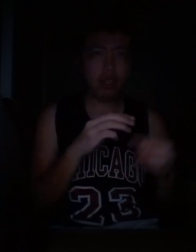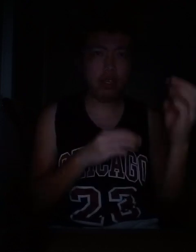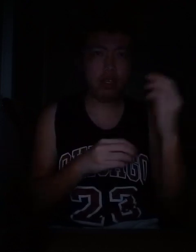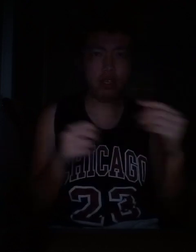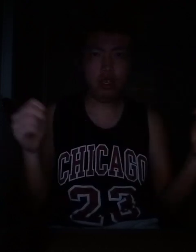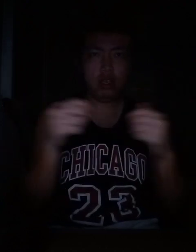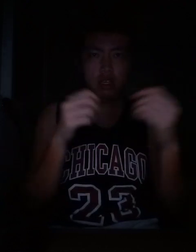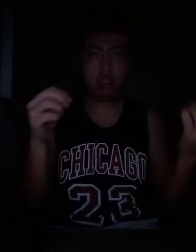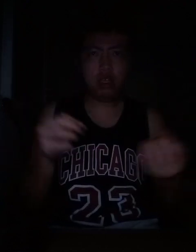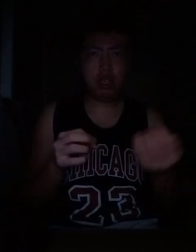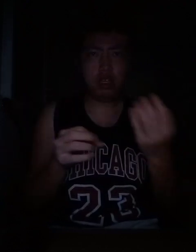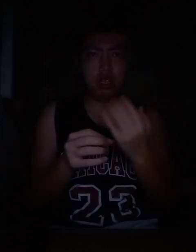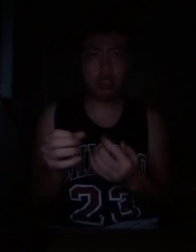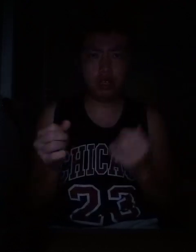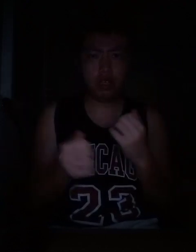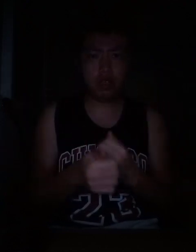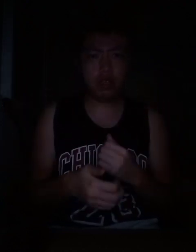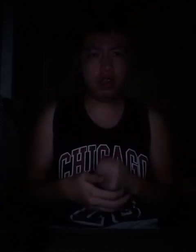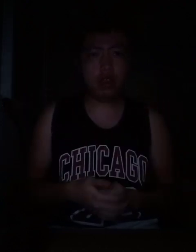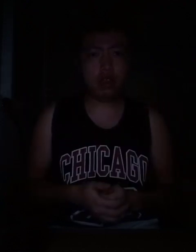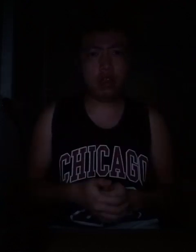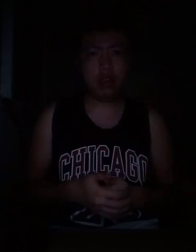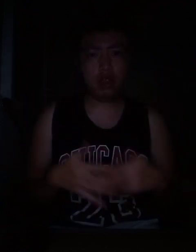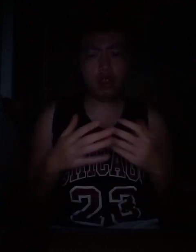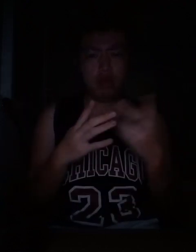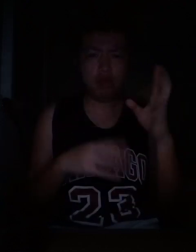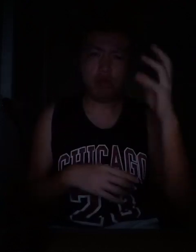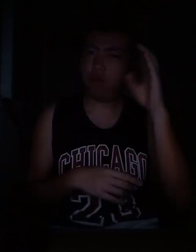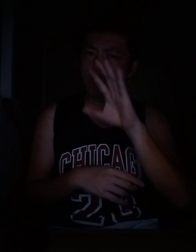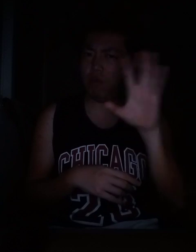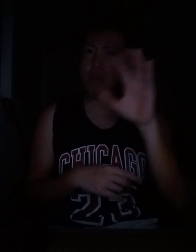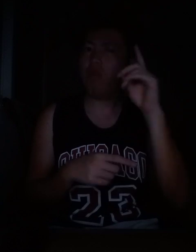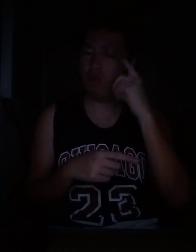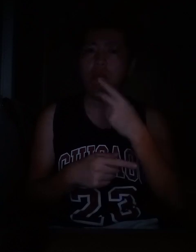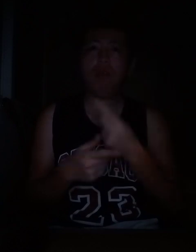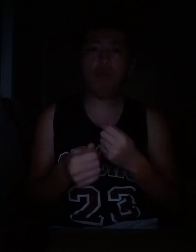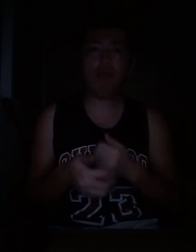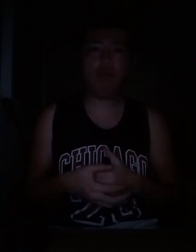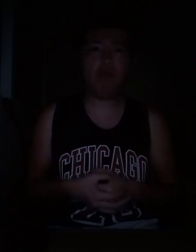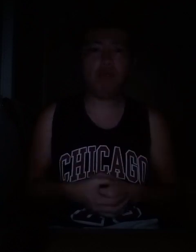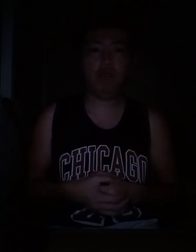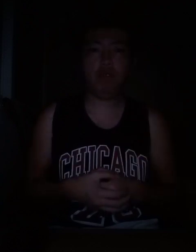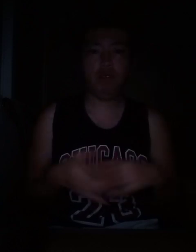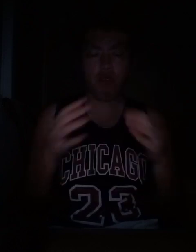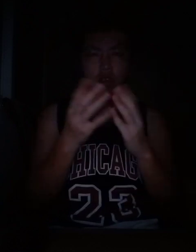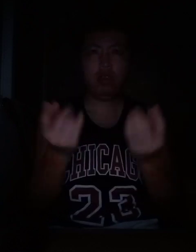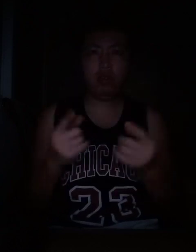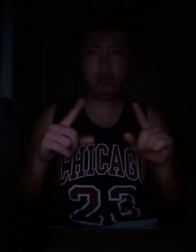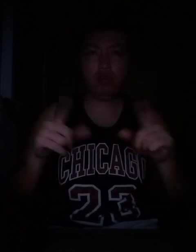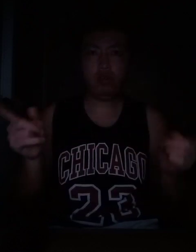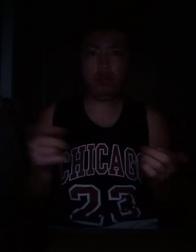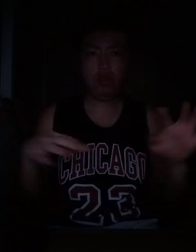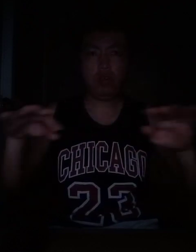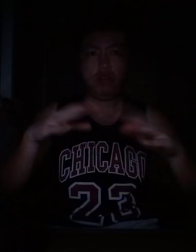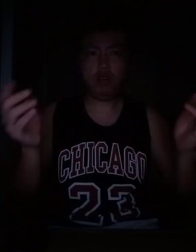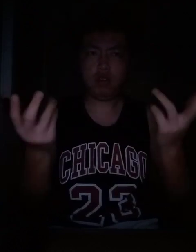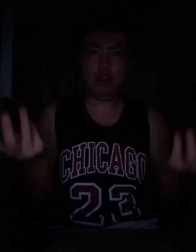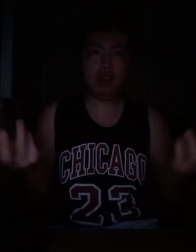부딪히면 세력이 약화되긴 하겠지만 계속 태풍 정보를 지켜봐야겠습니다. 제주도는 내일 오전부터 모레 오전 사이에